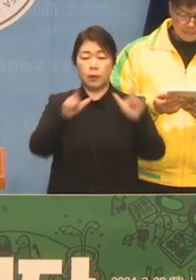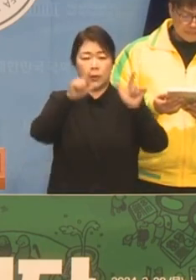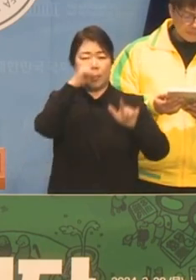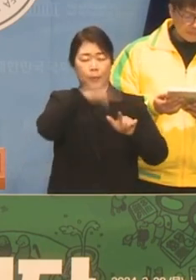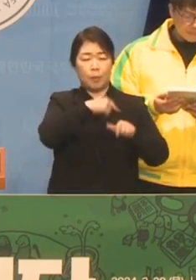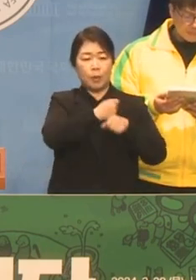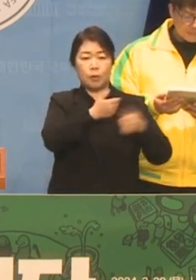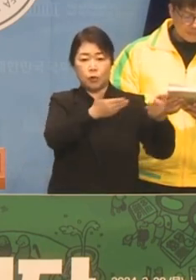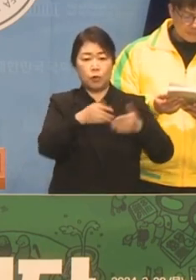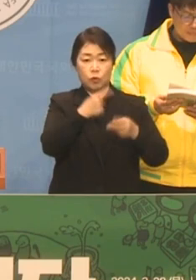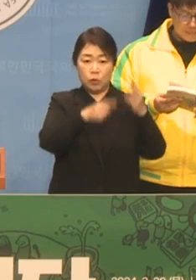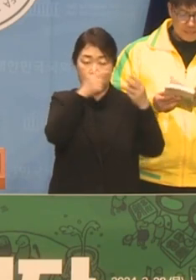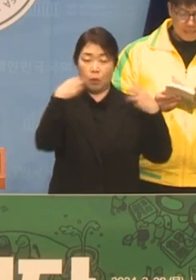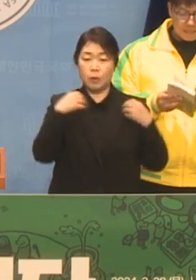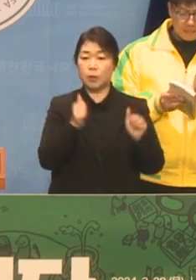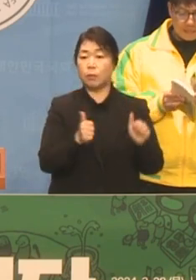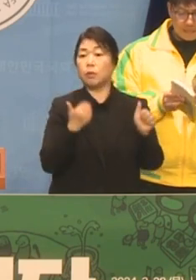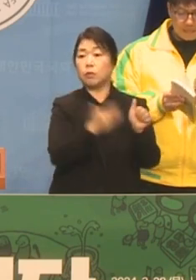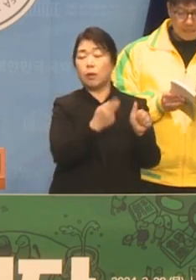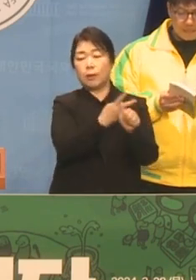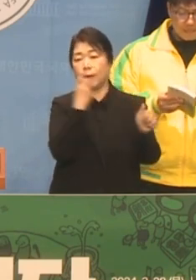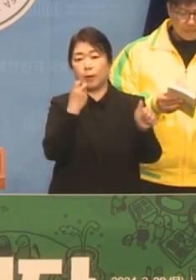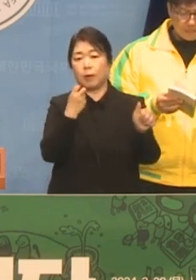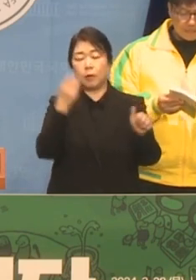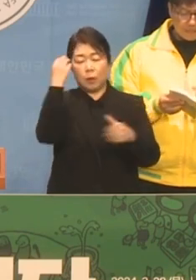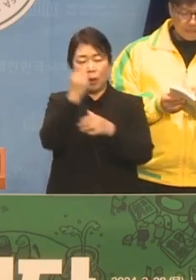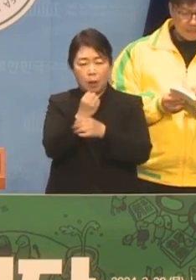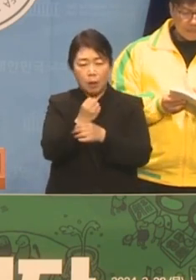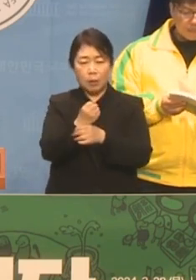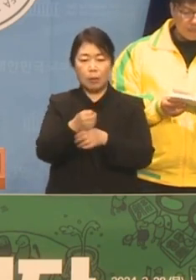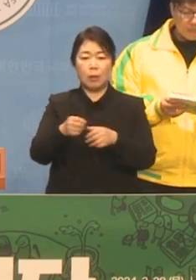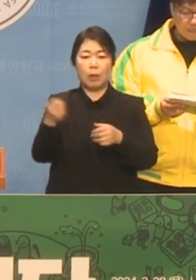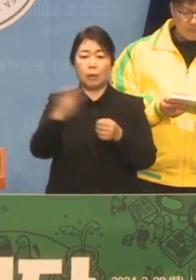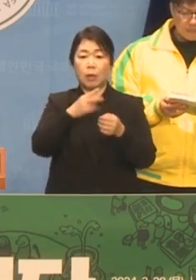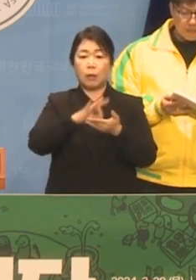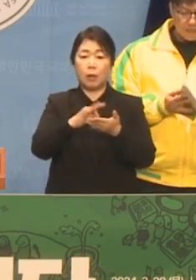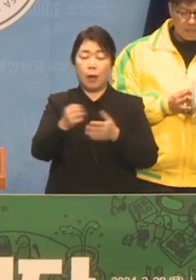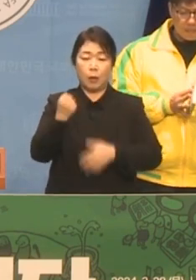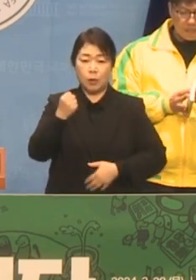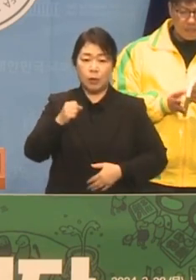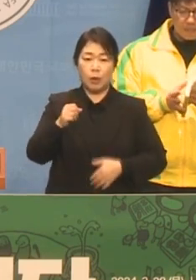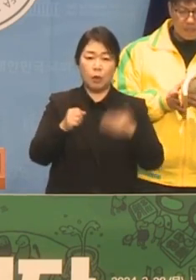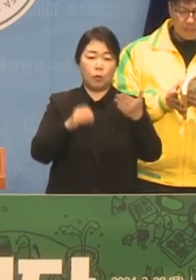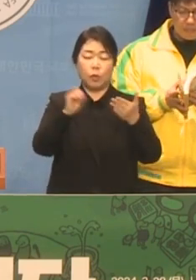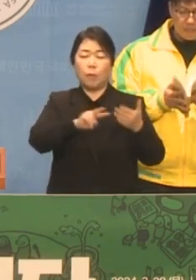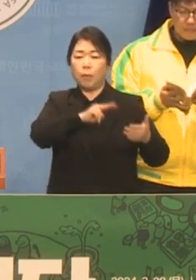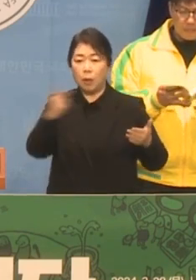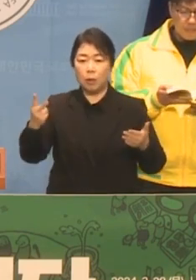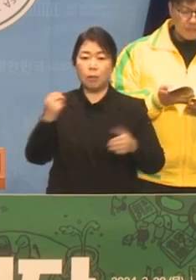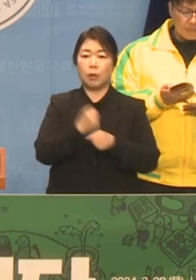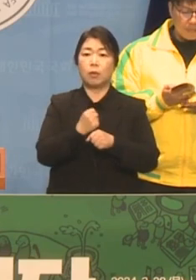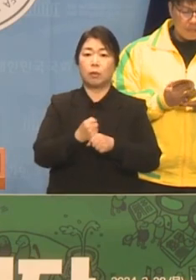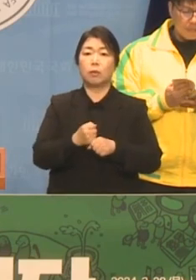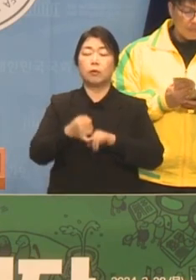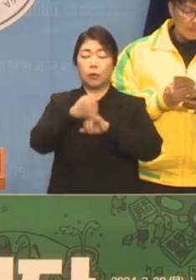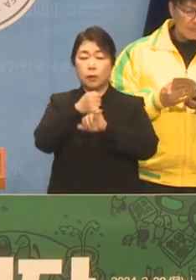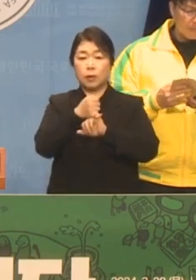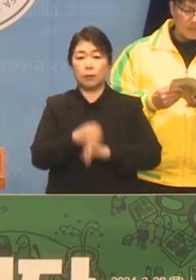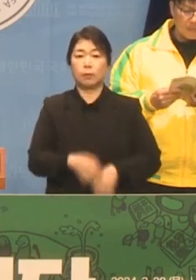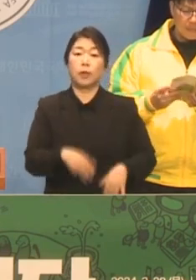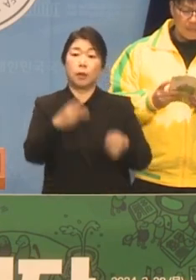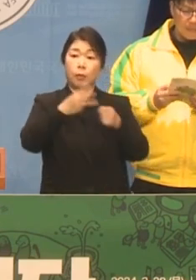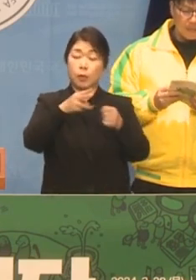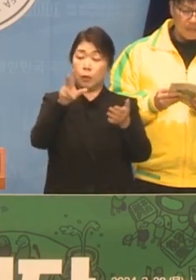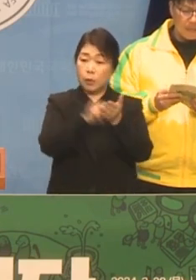윤성 정권 심판하고 핵석 으로 만드는 재생에너지 100% 전환 사회 만들겠습니다 세